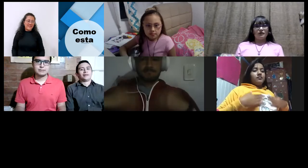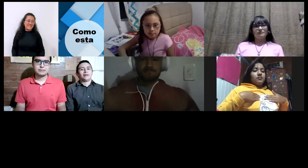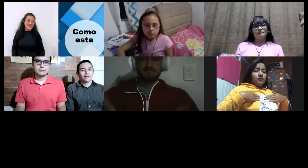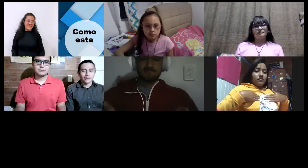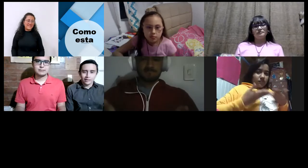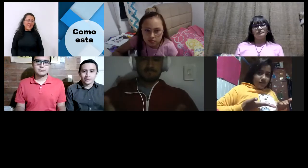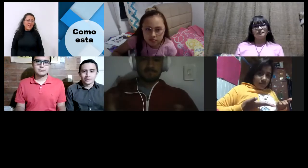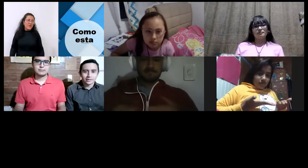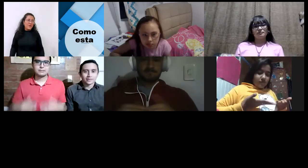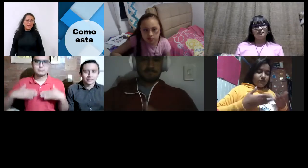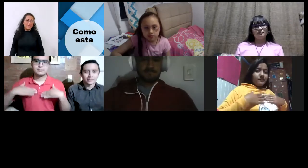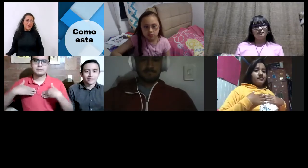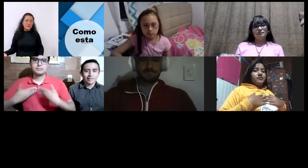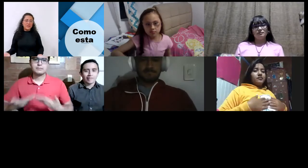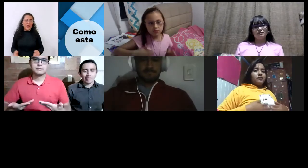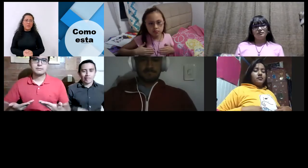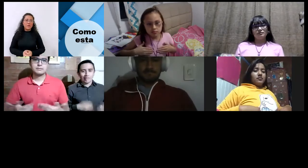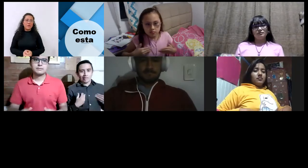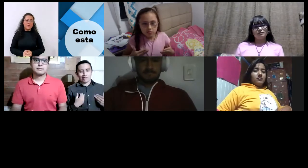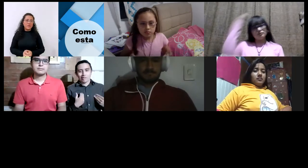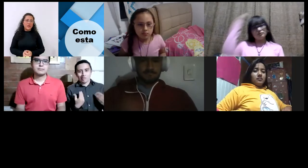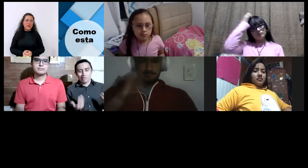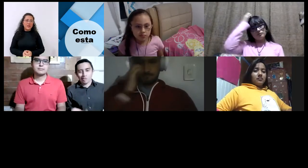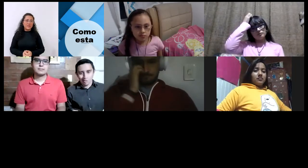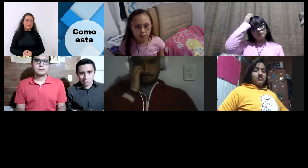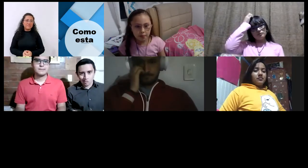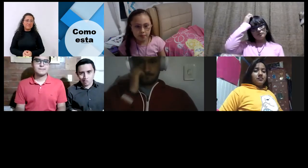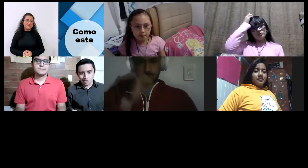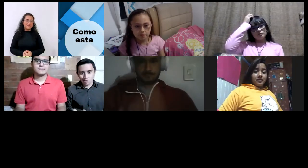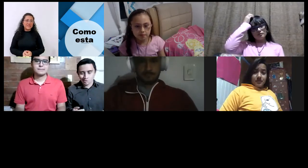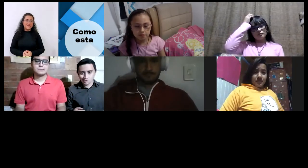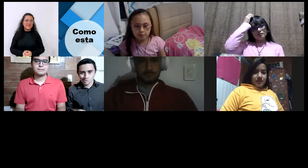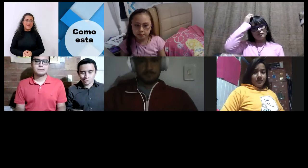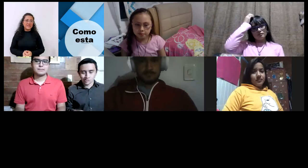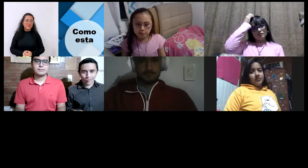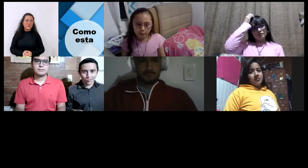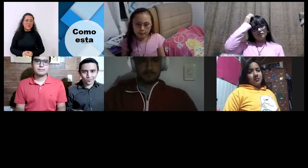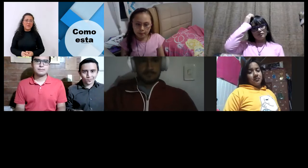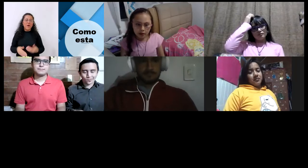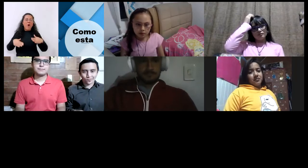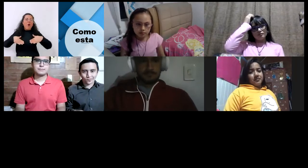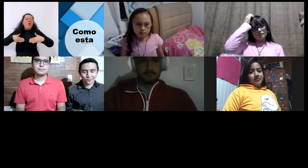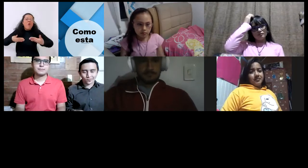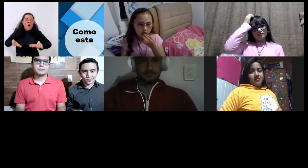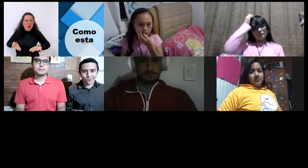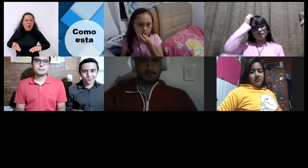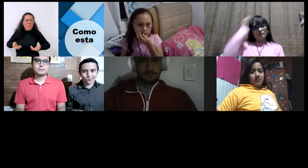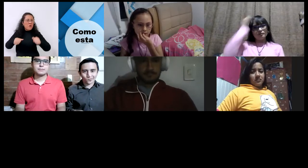Así es. O cuando preguntamos, pues, como, ¿cómo